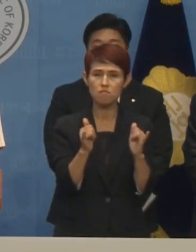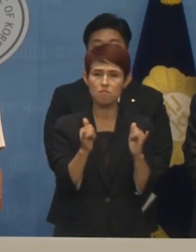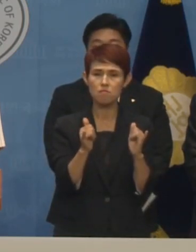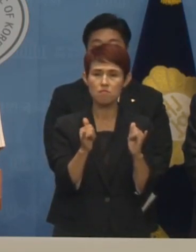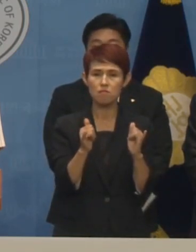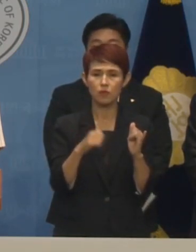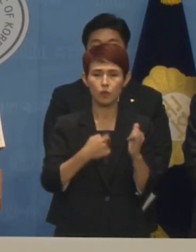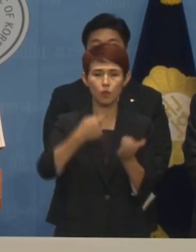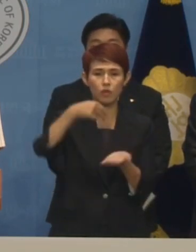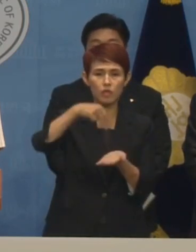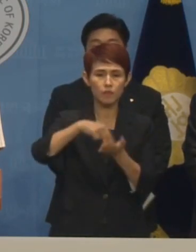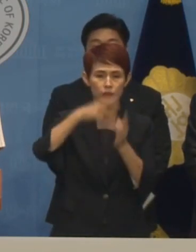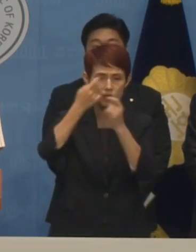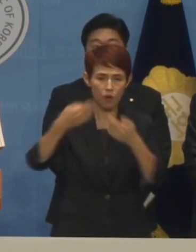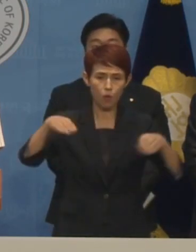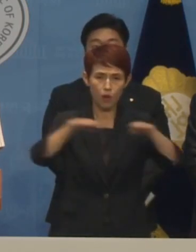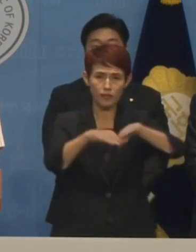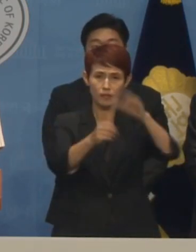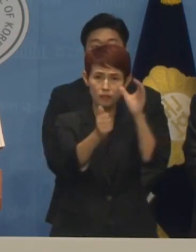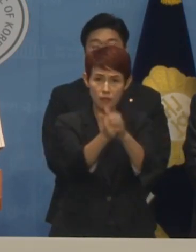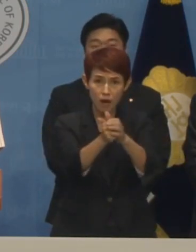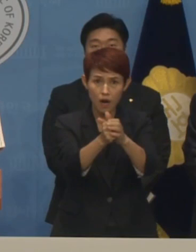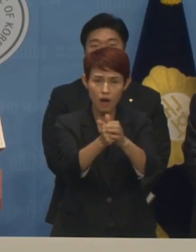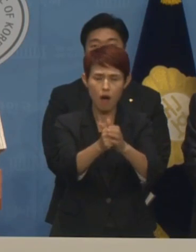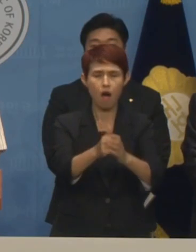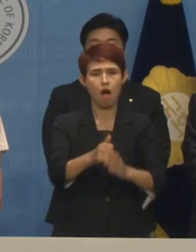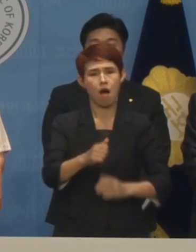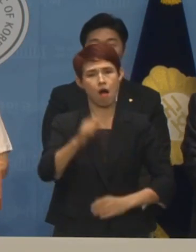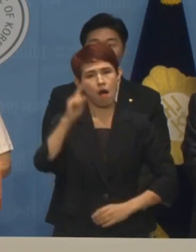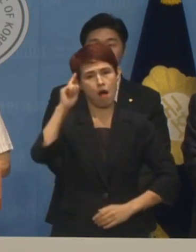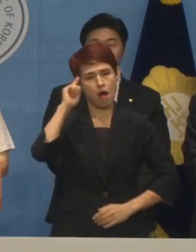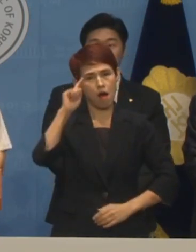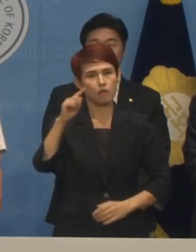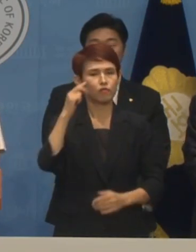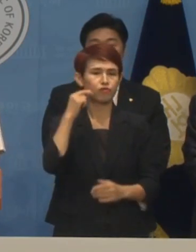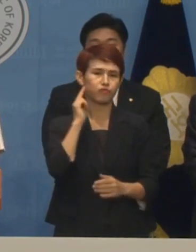세워진 독립기념관 관장이 되었다는 데 문제의 심각성이 있습니다.